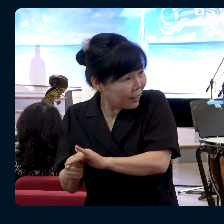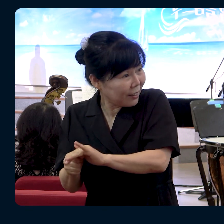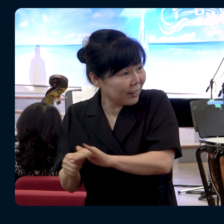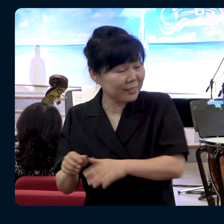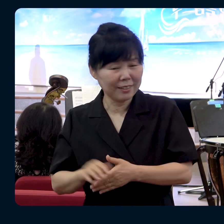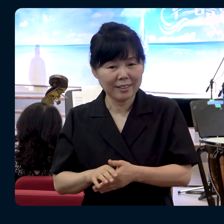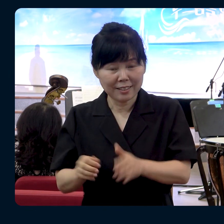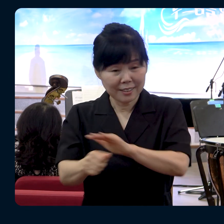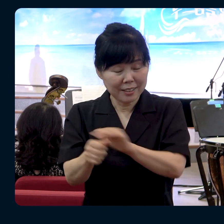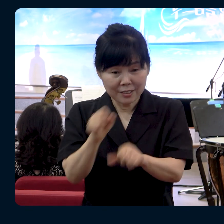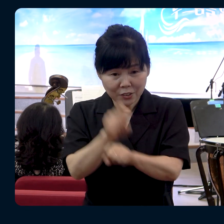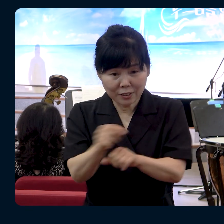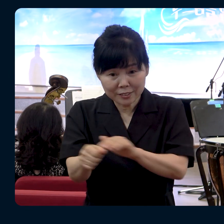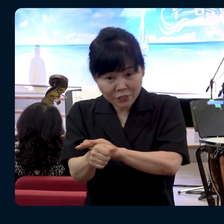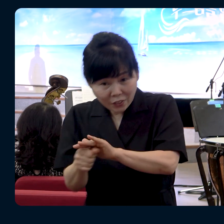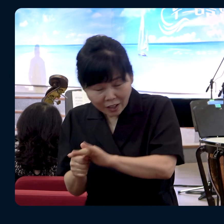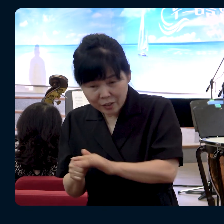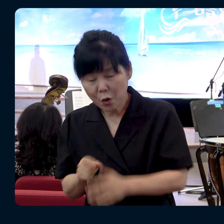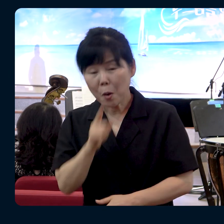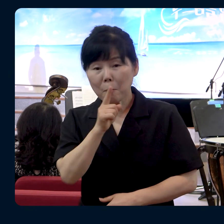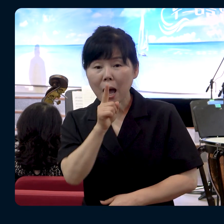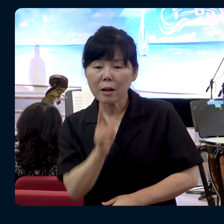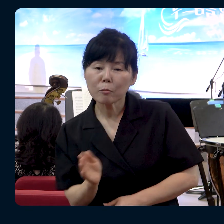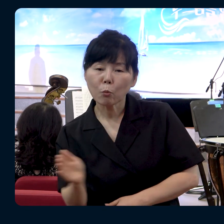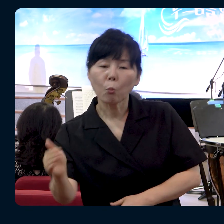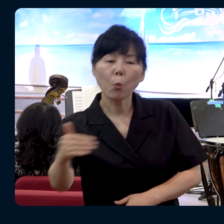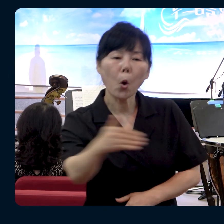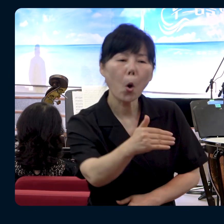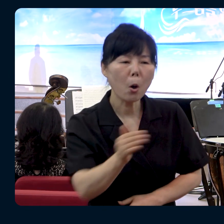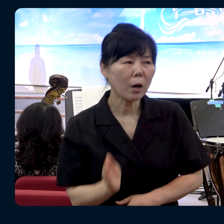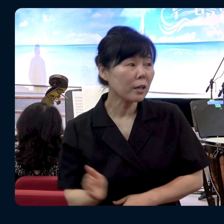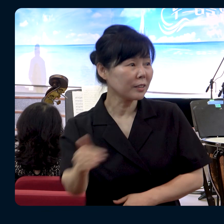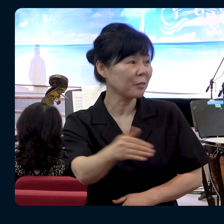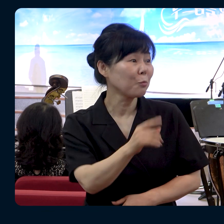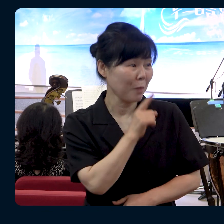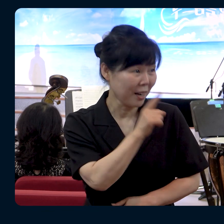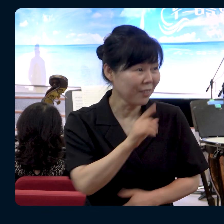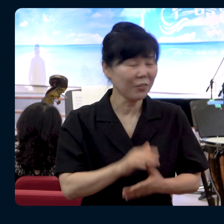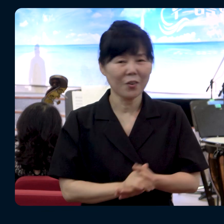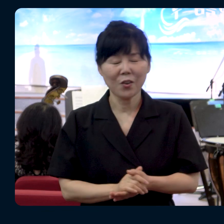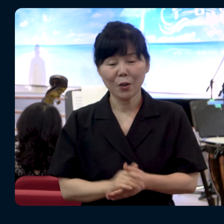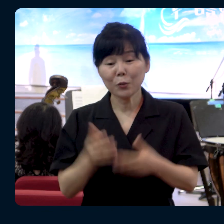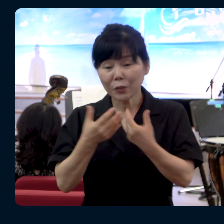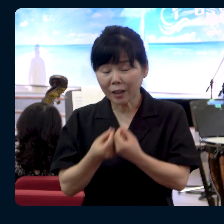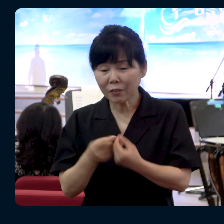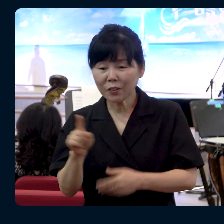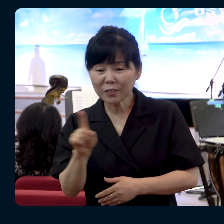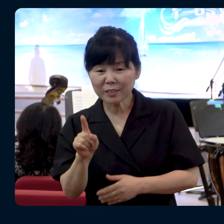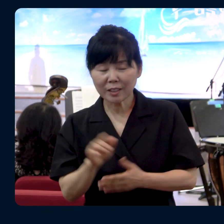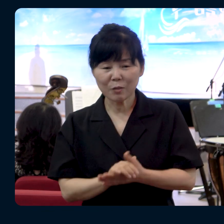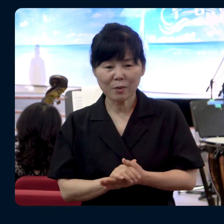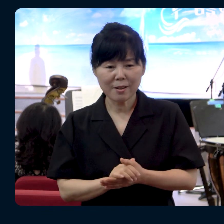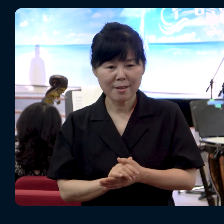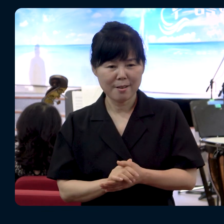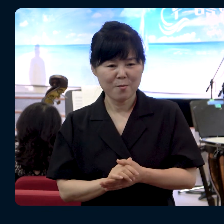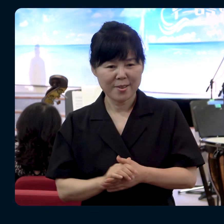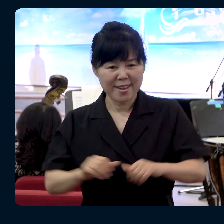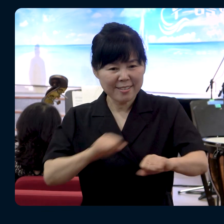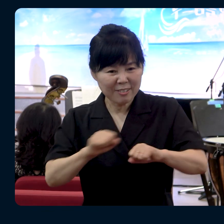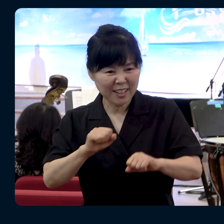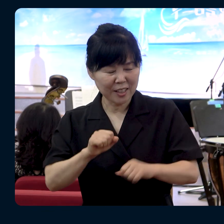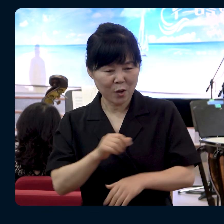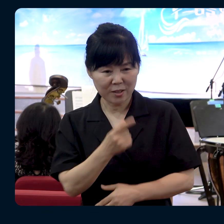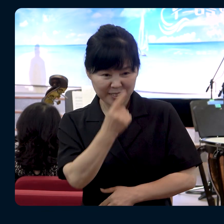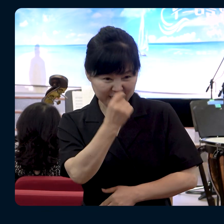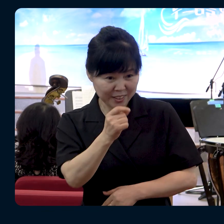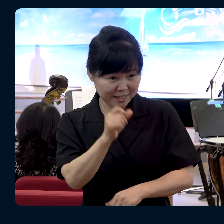표정으로 가서 돌려서 그 분노를 말하거나, 어떤 사람들은 뭐 행동으로 문을 세게 닫고 나간다든지,